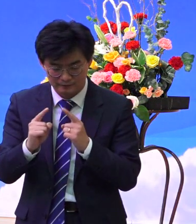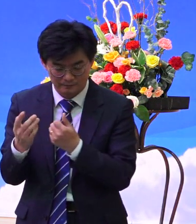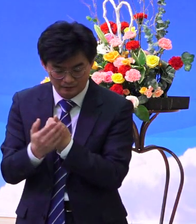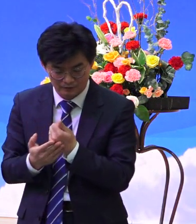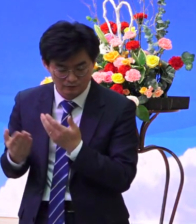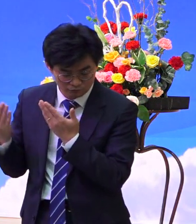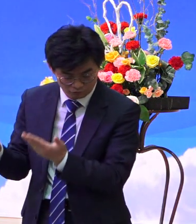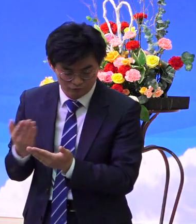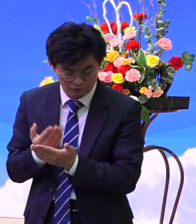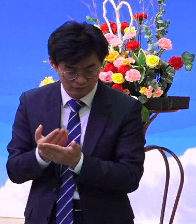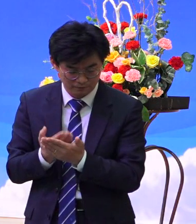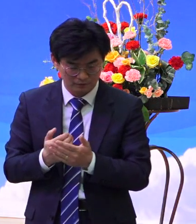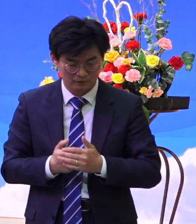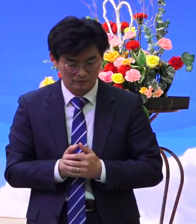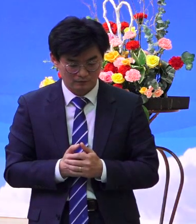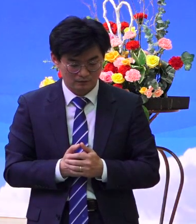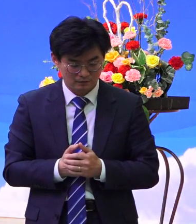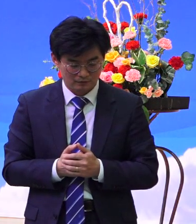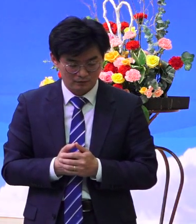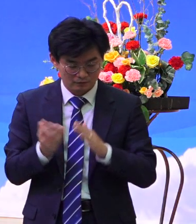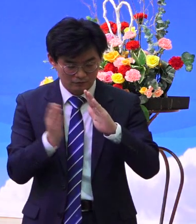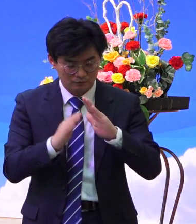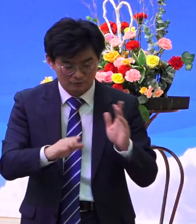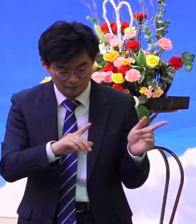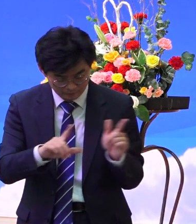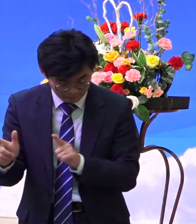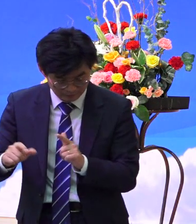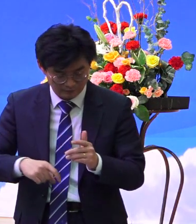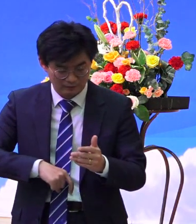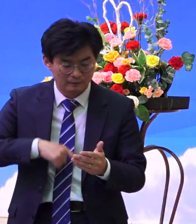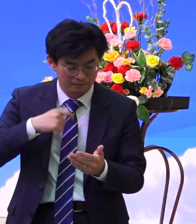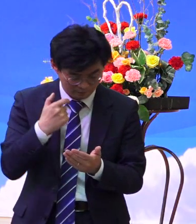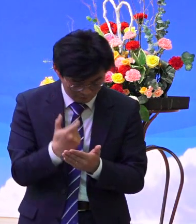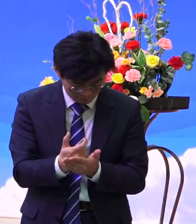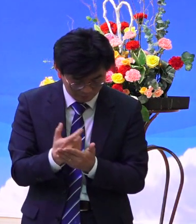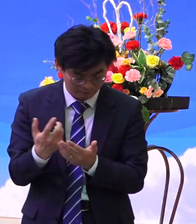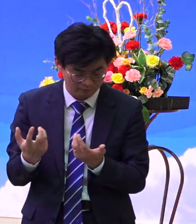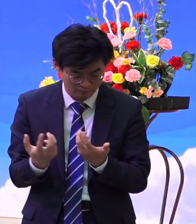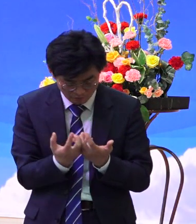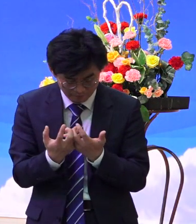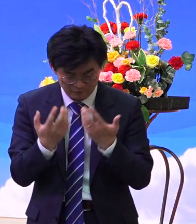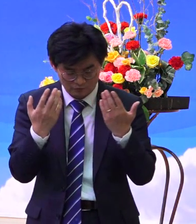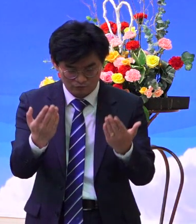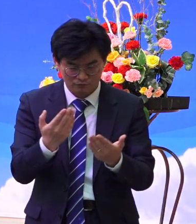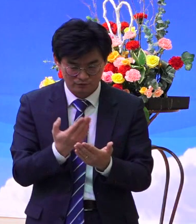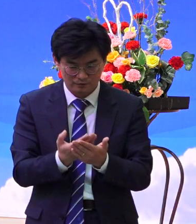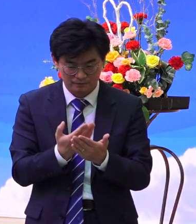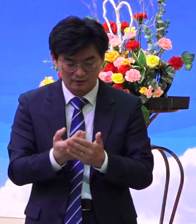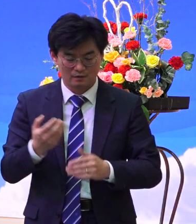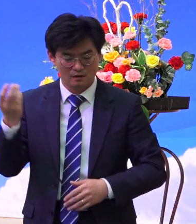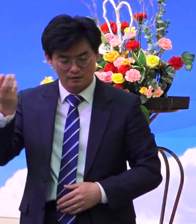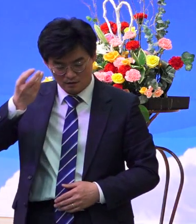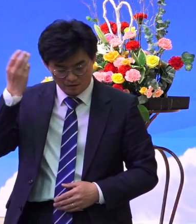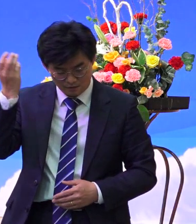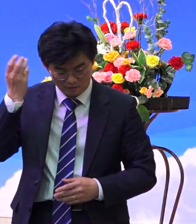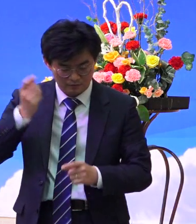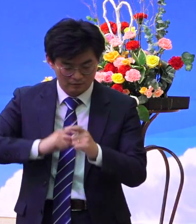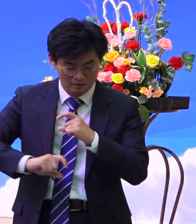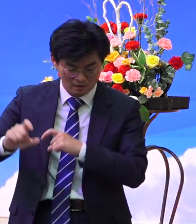성도님께 감동과 감화를 허락하여 주시고 삶의 영의 양식이 되게 하시고